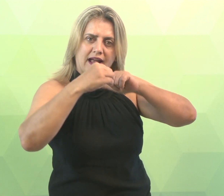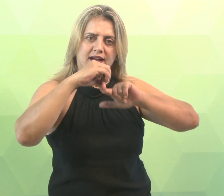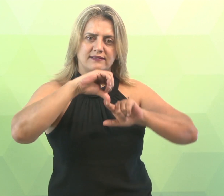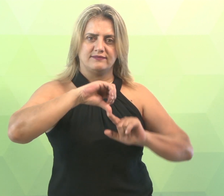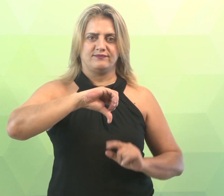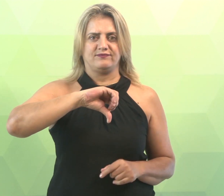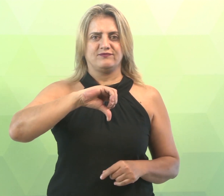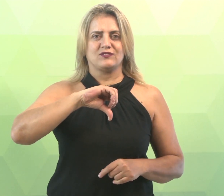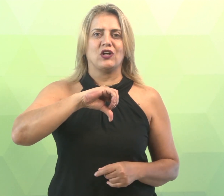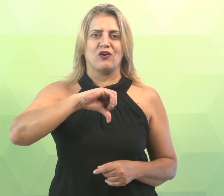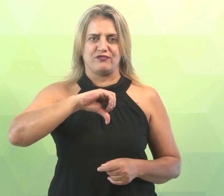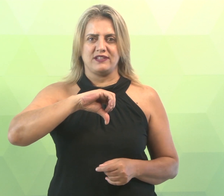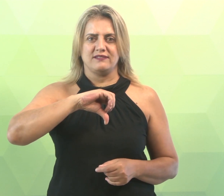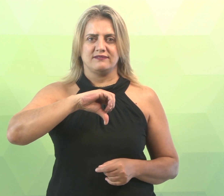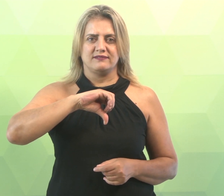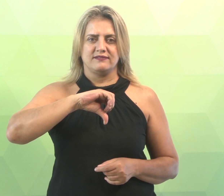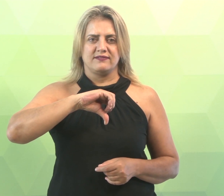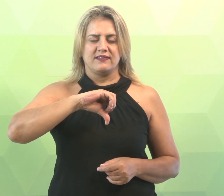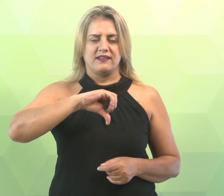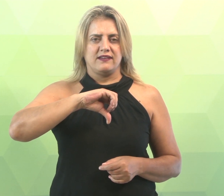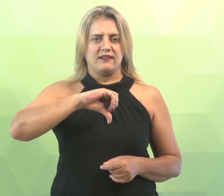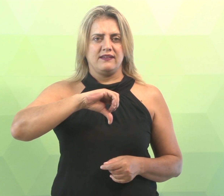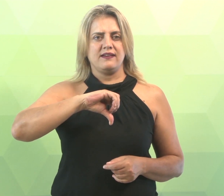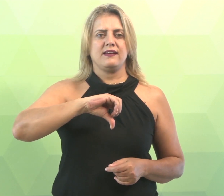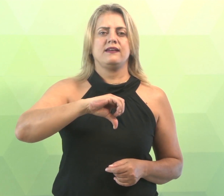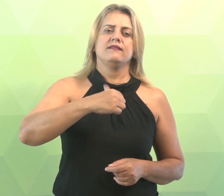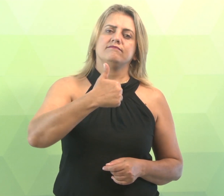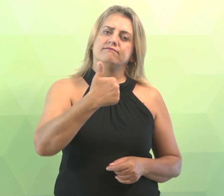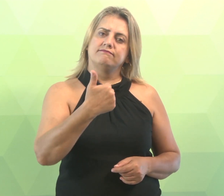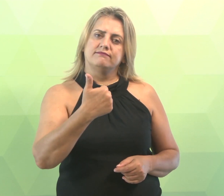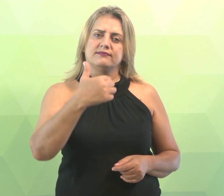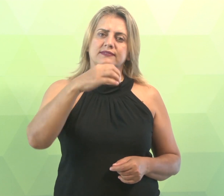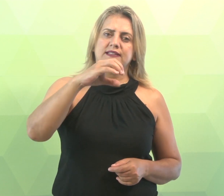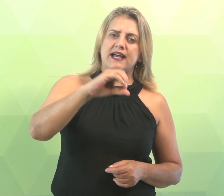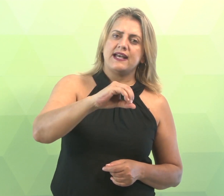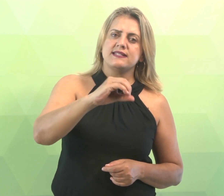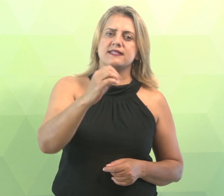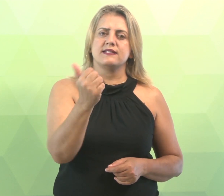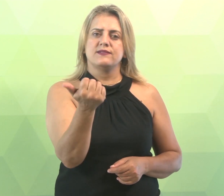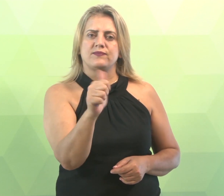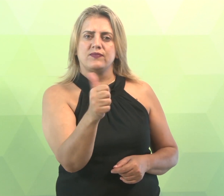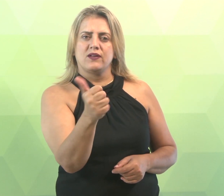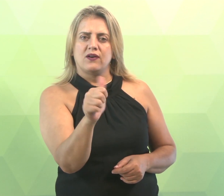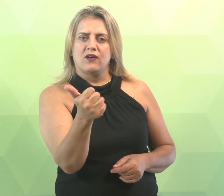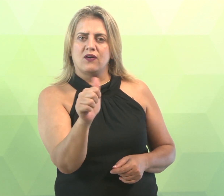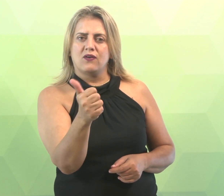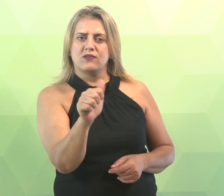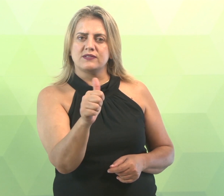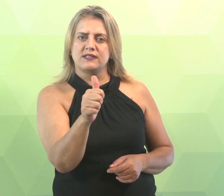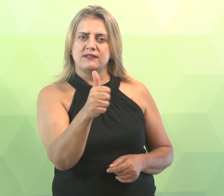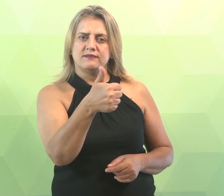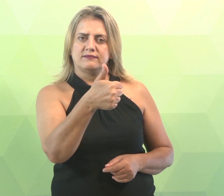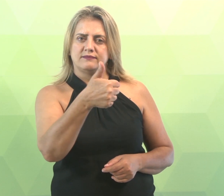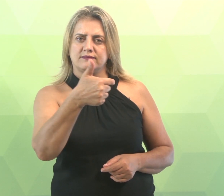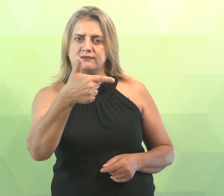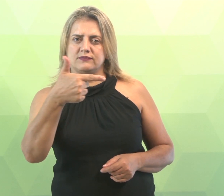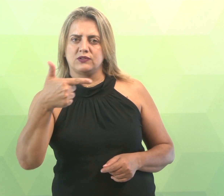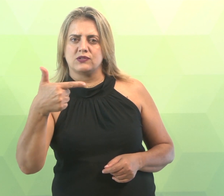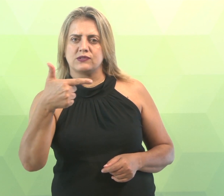polegar. 9, e aí 10, 11,